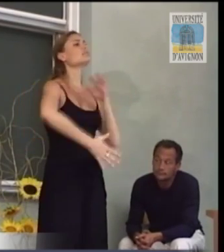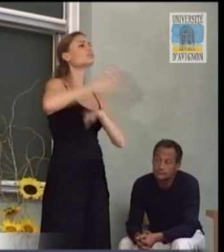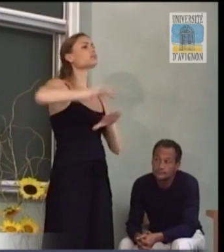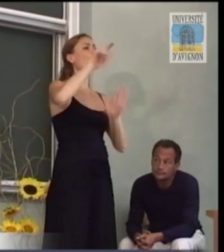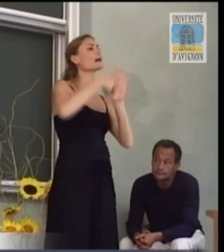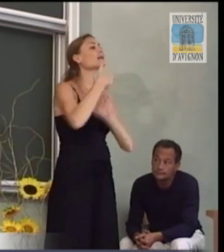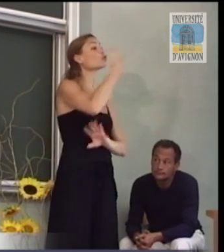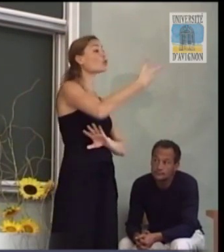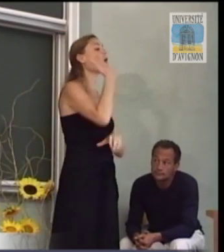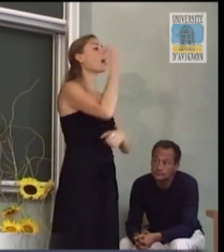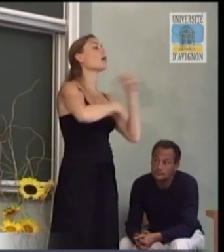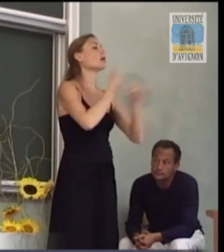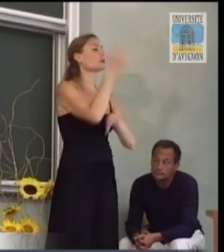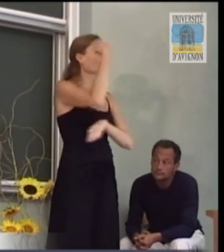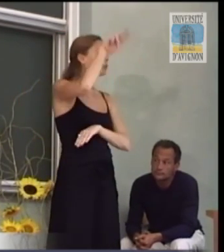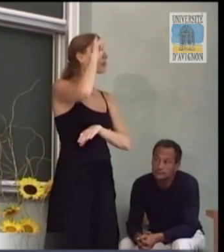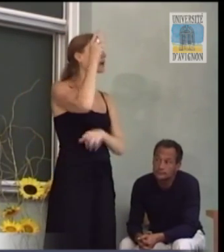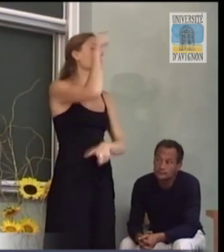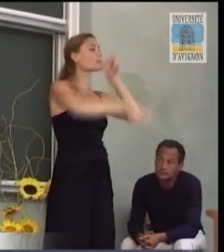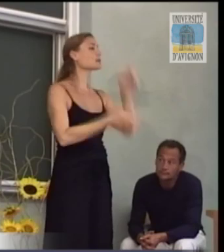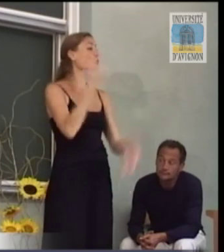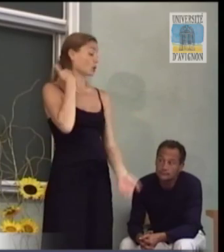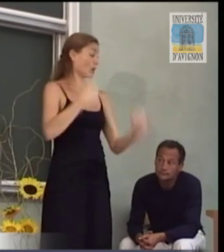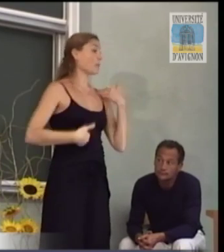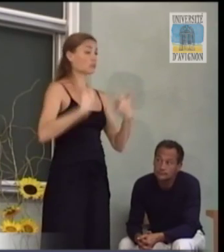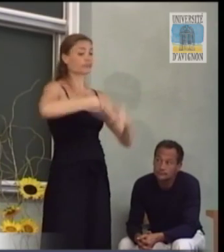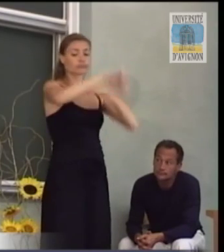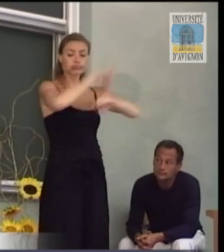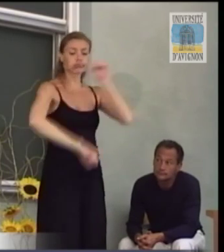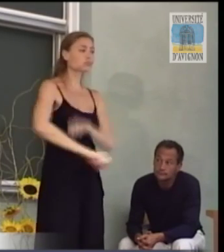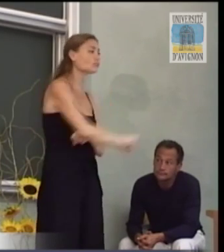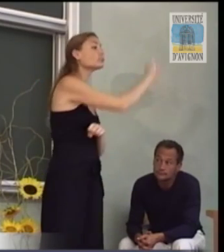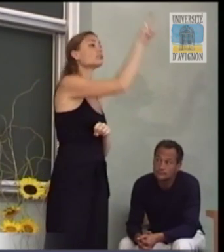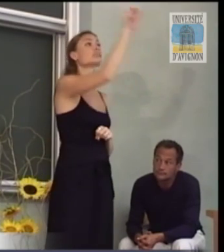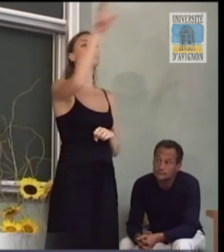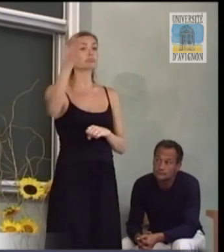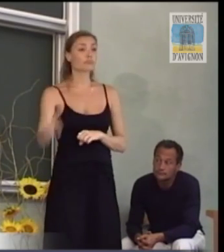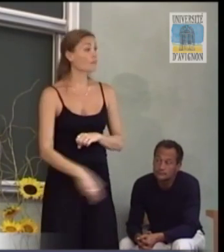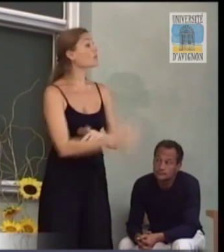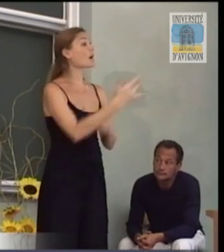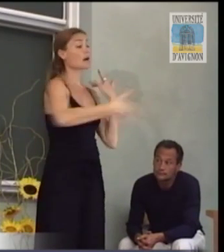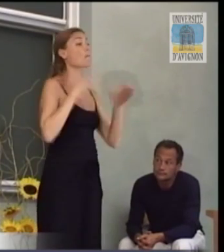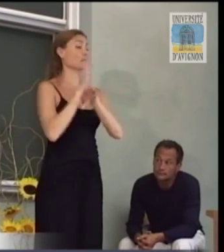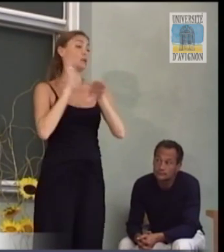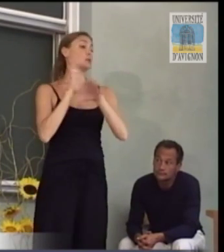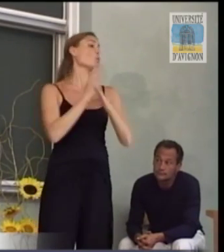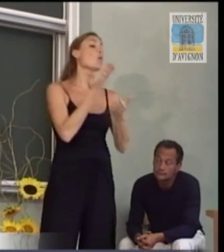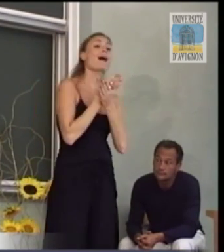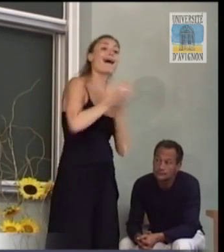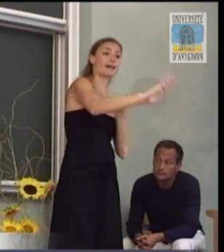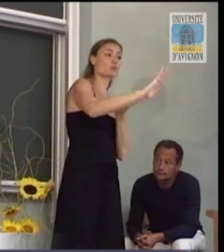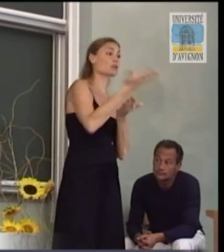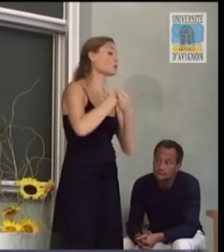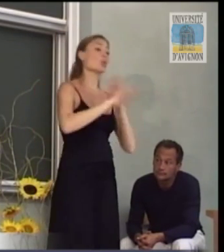on a organisé une grande tournée de ce fameux spectacle Colin Maillard, et ce spectacle était donné gratuitement dans toutes les plus grandes associations de personnes